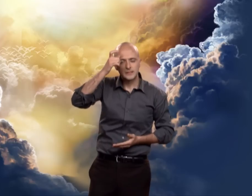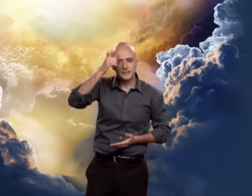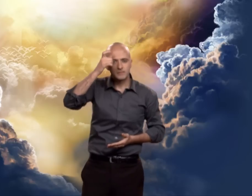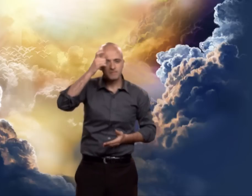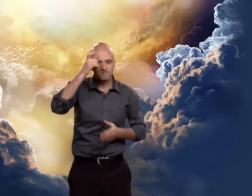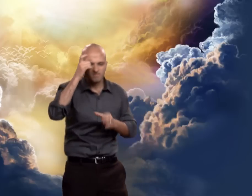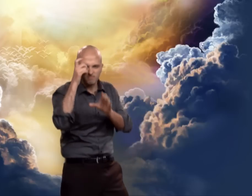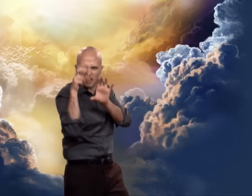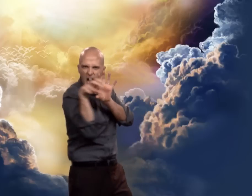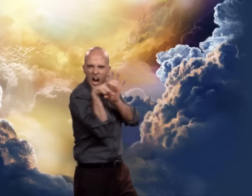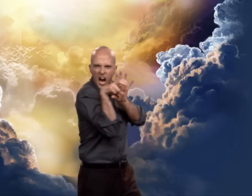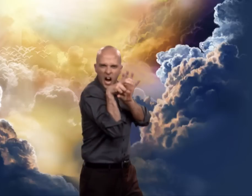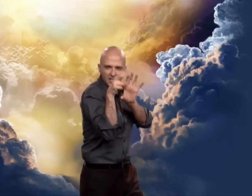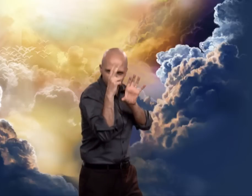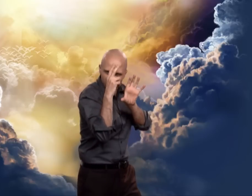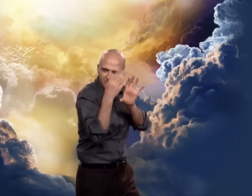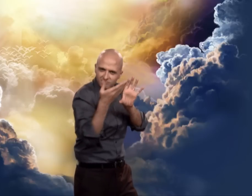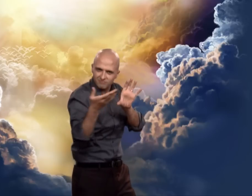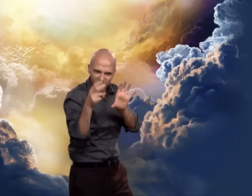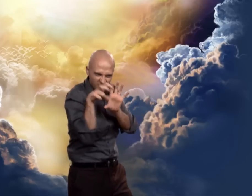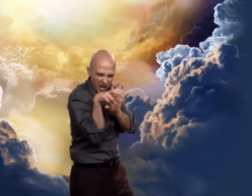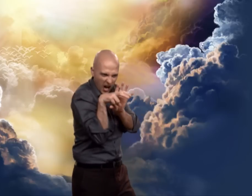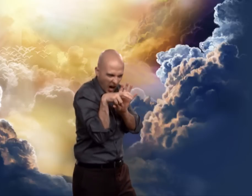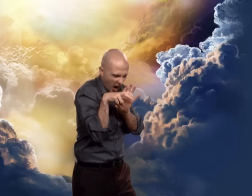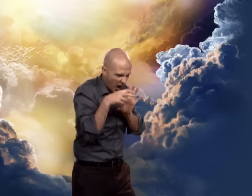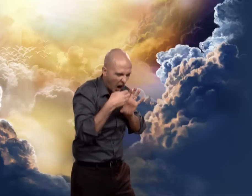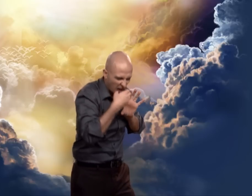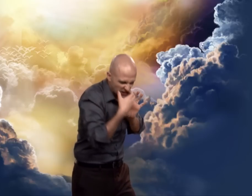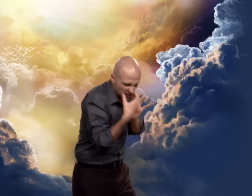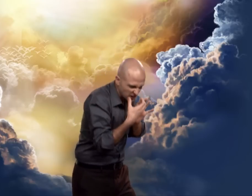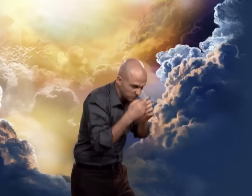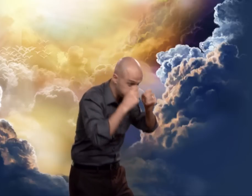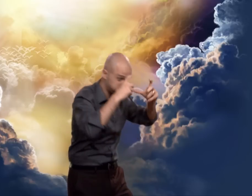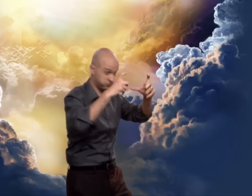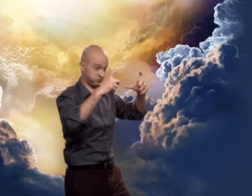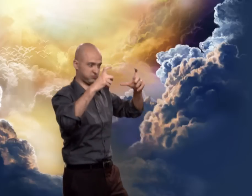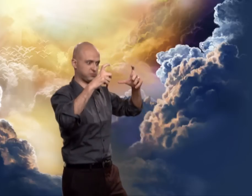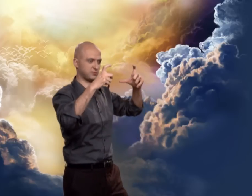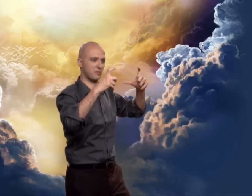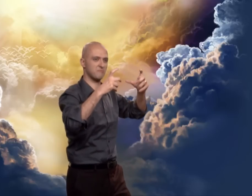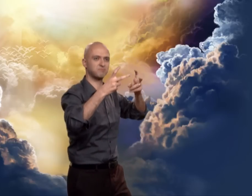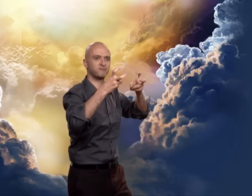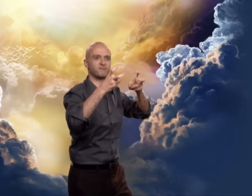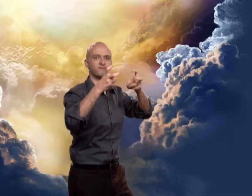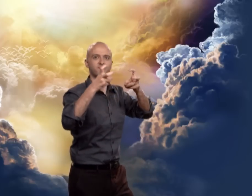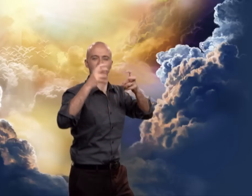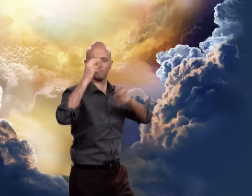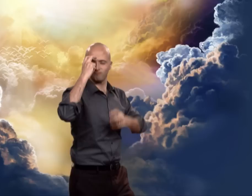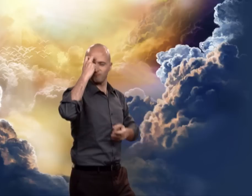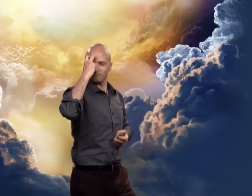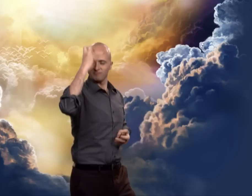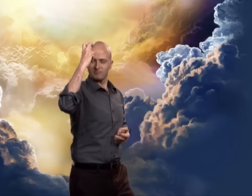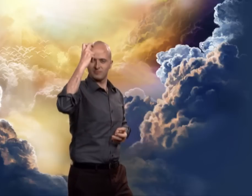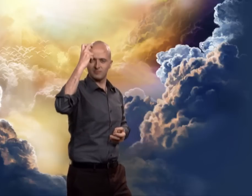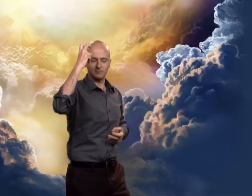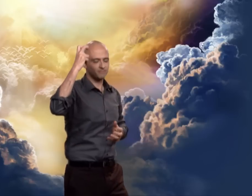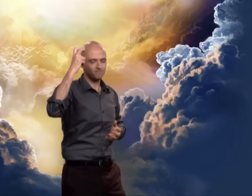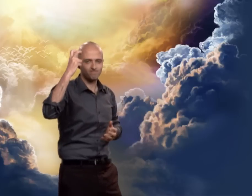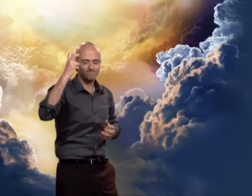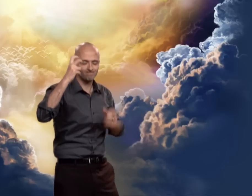abrirão, mostraram-se verdadeiras em apenas um sentido. Os olhos dele se abriram para perceber sua